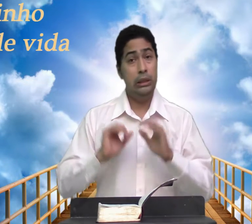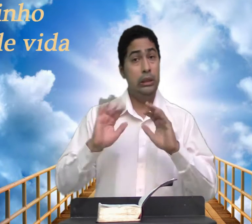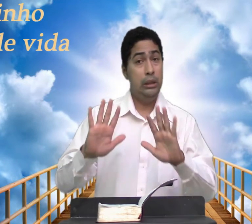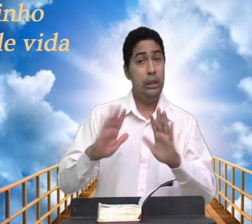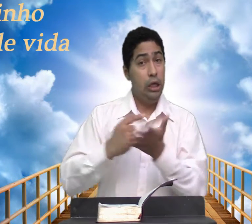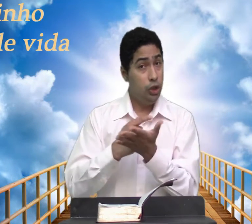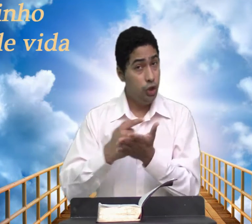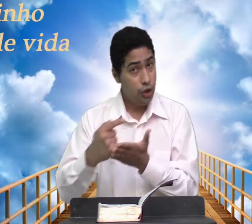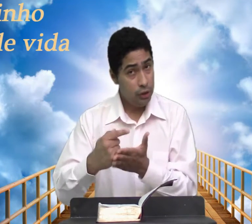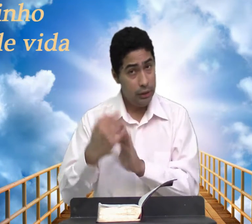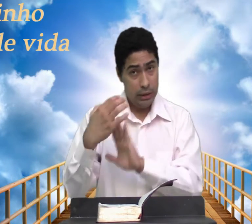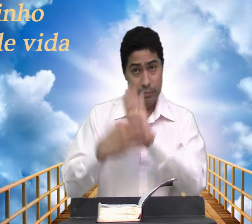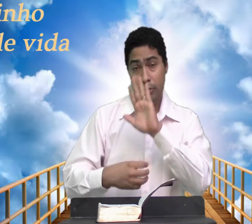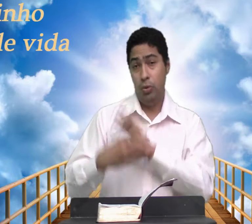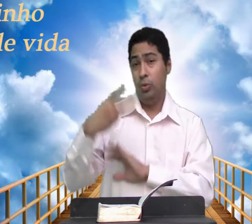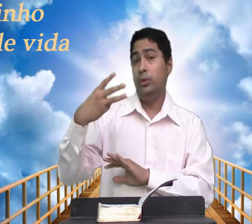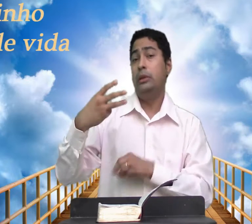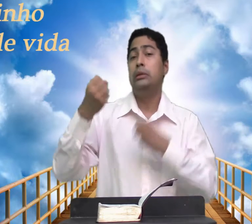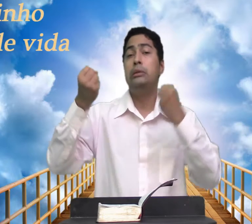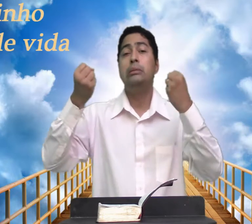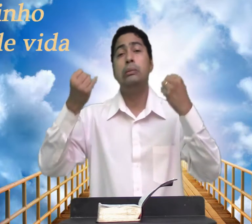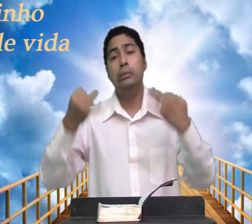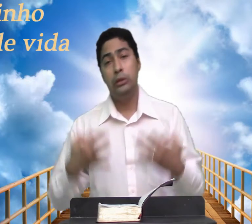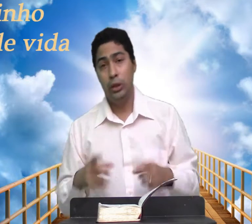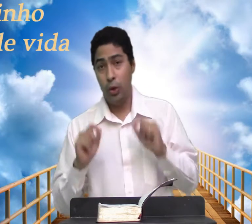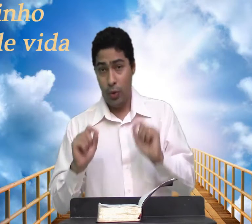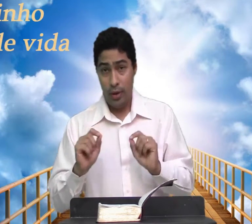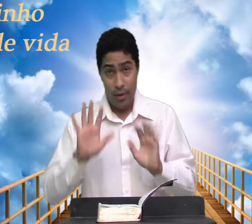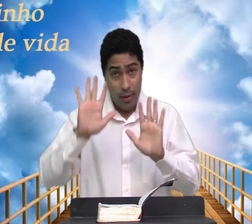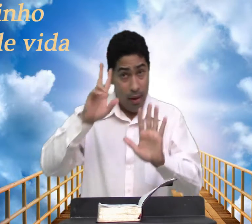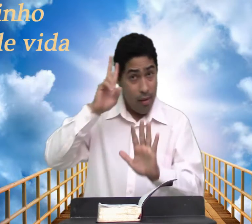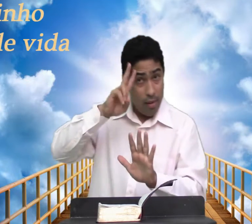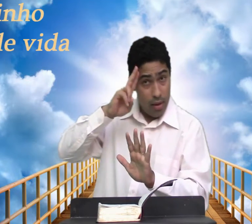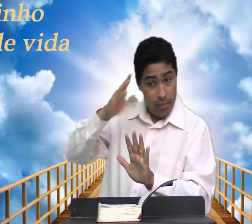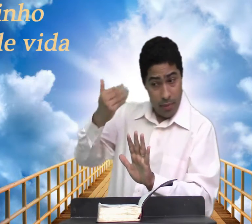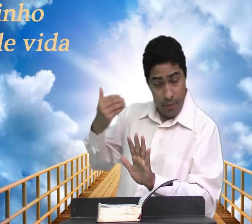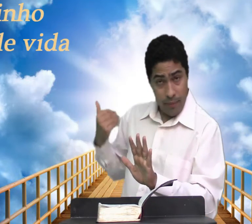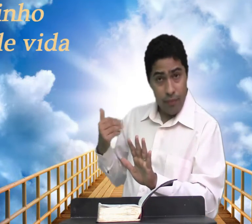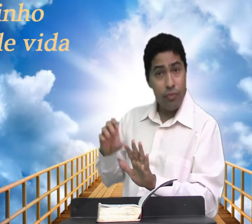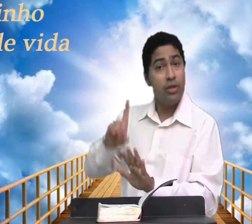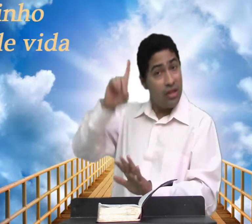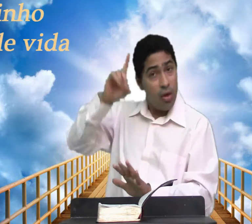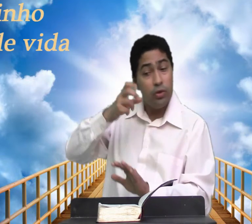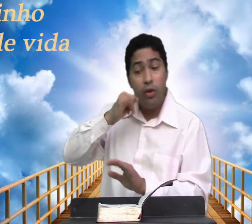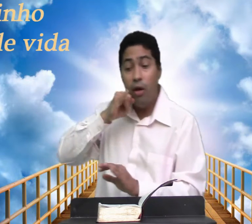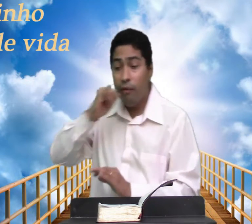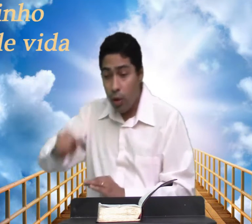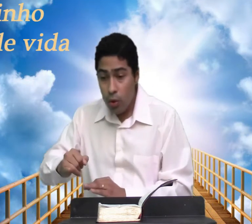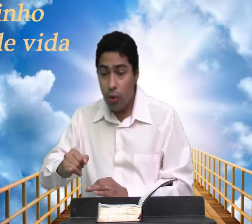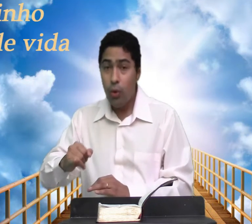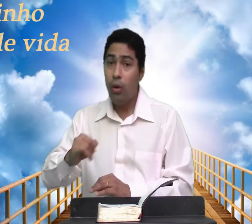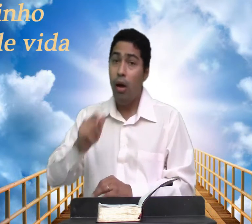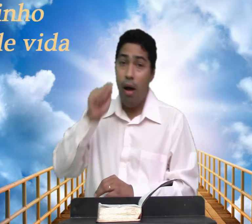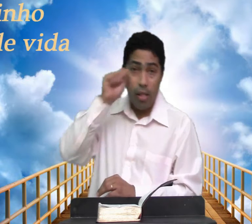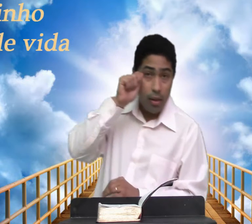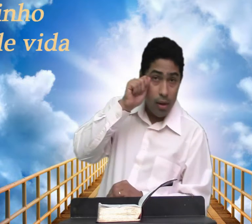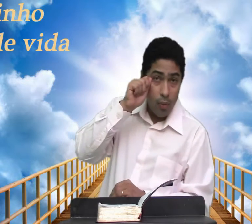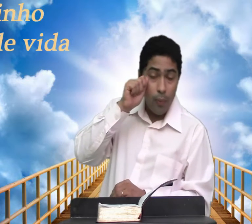Em Gênesis capítulo 3, aliás, em Gênesis capítulo 2 ainda, Deus